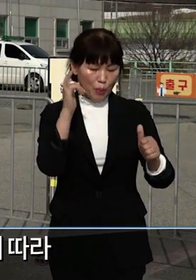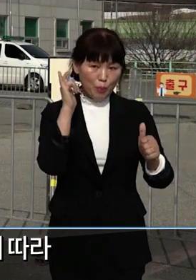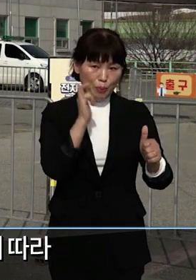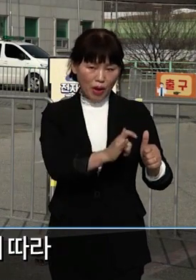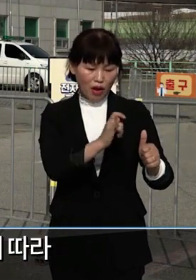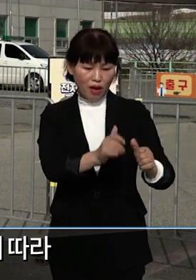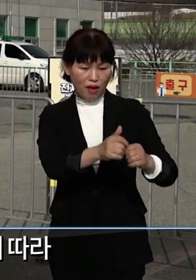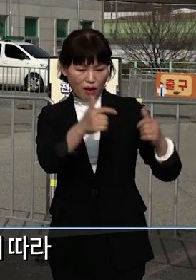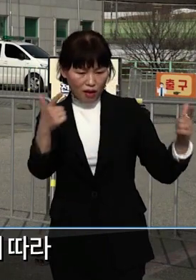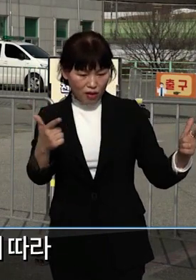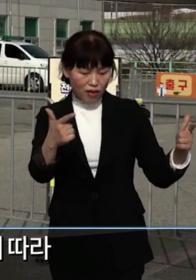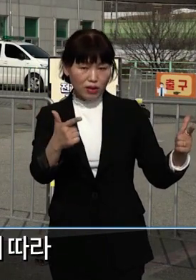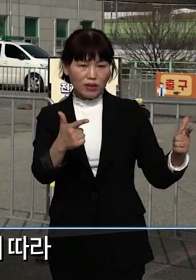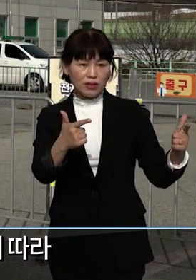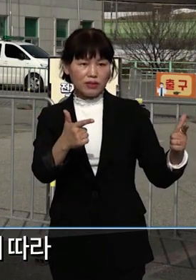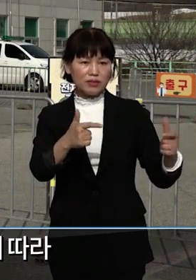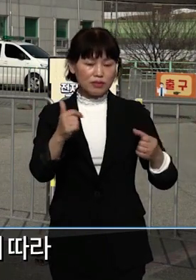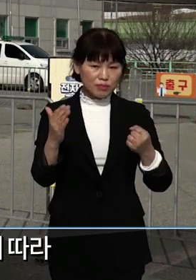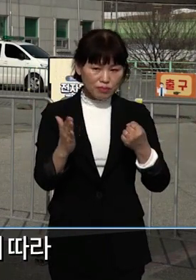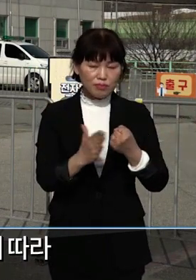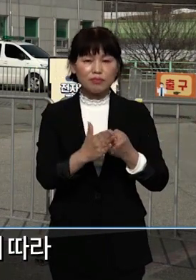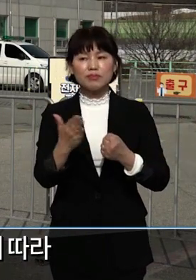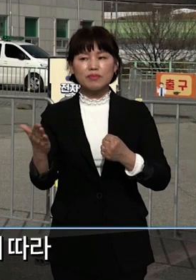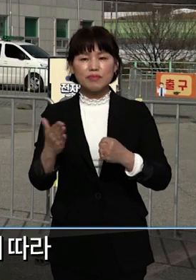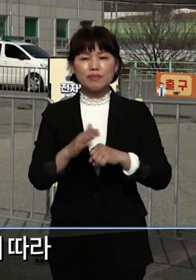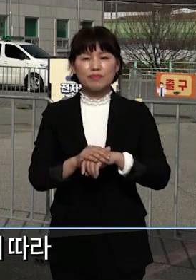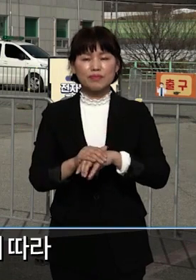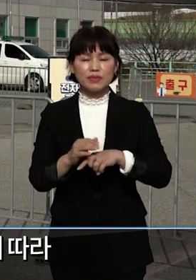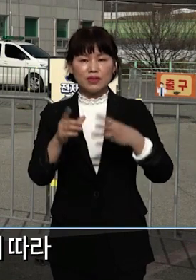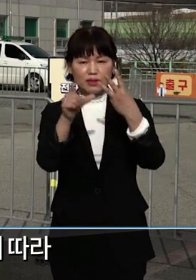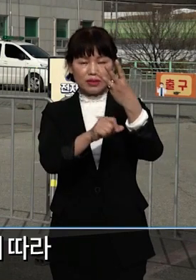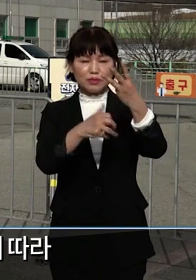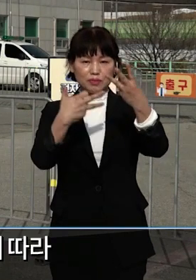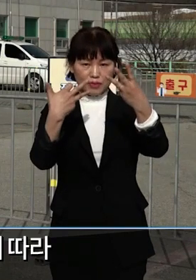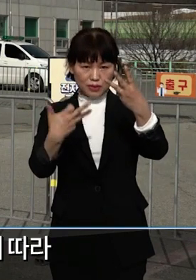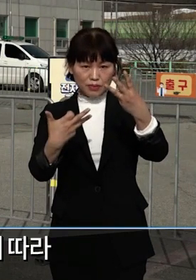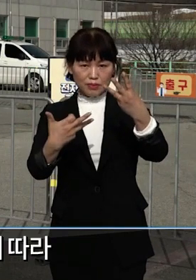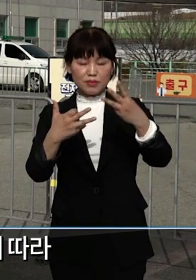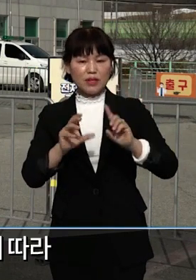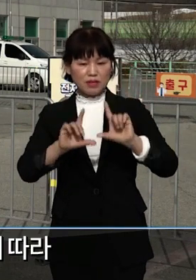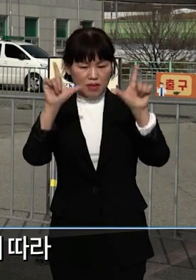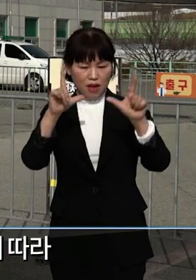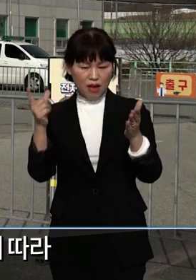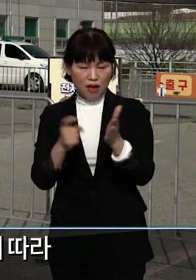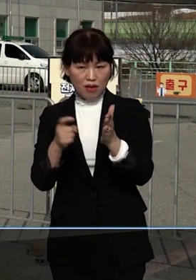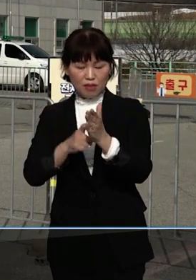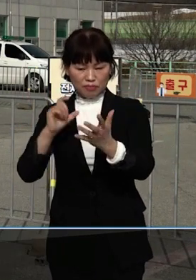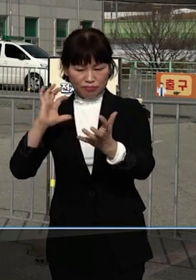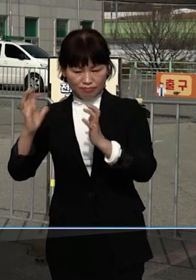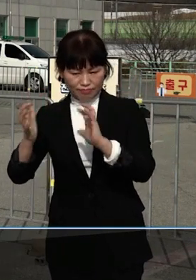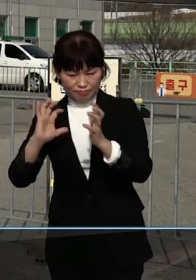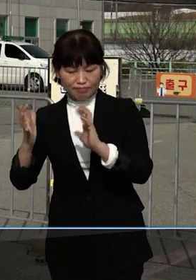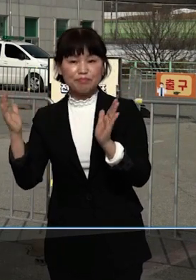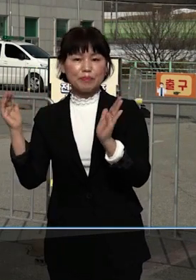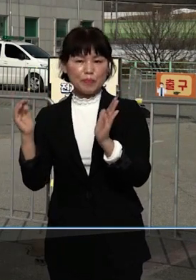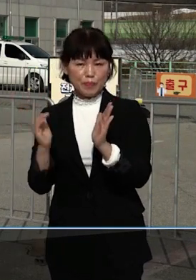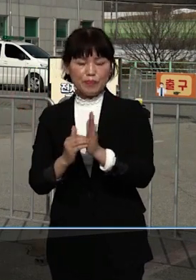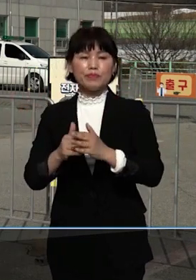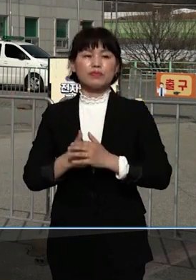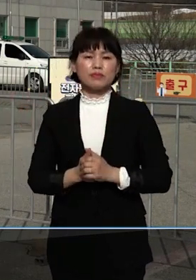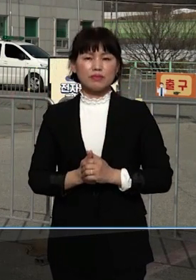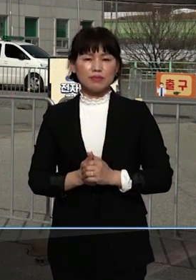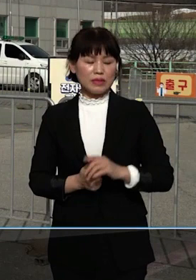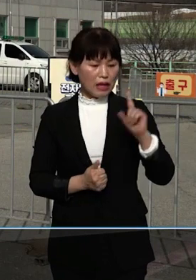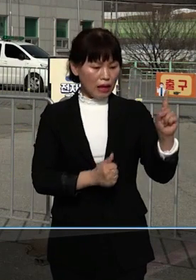발생 상황에 따라 18일 긴급회의를 소집하였습니다. 한 명의